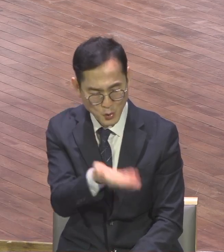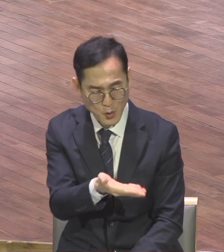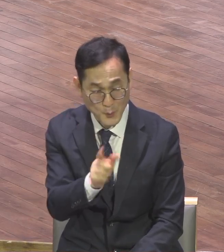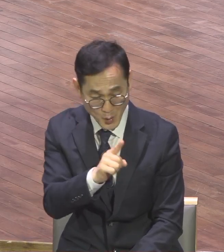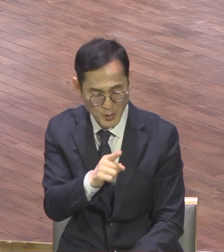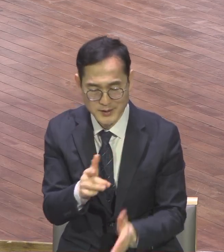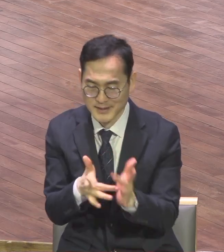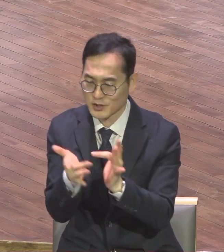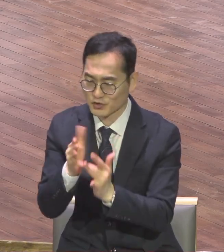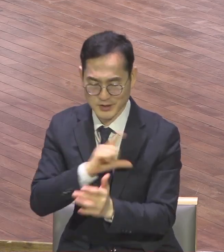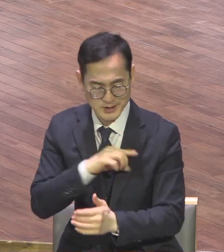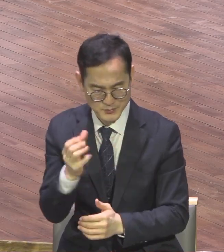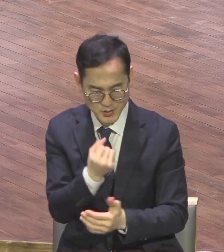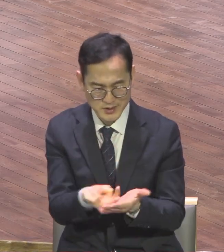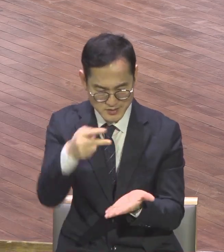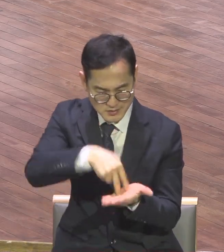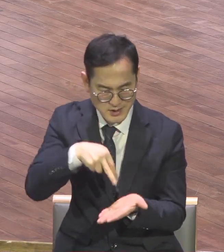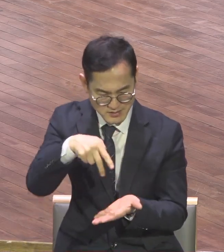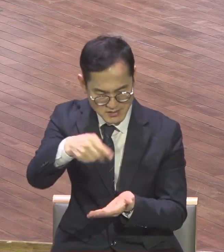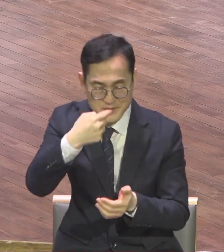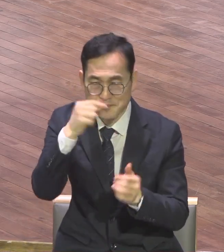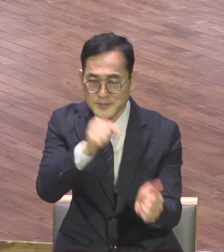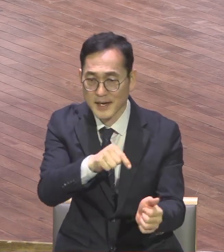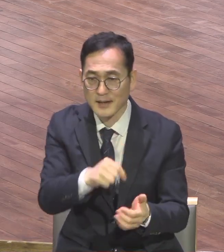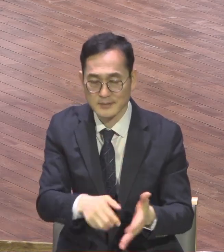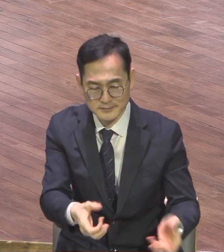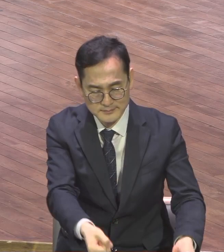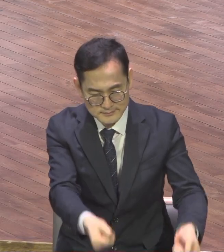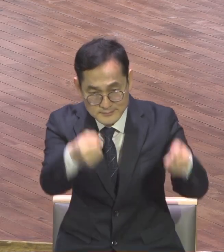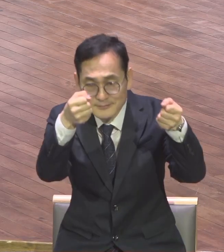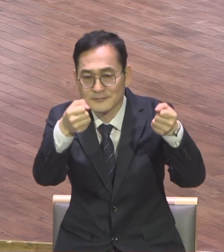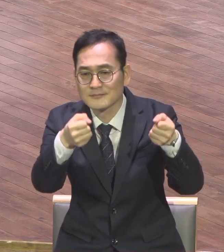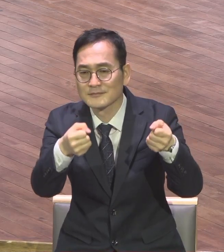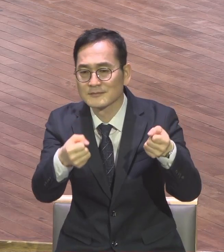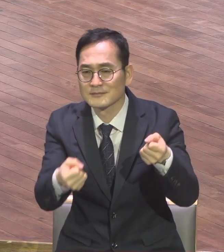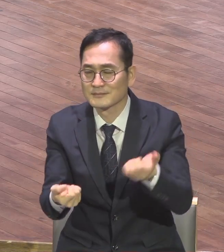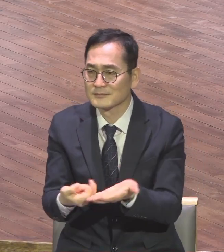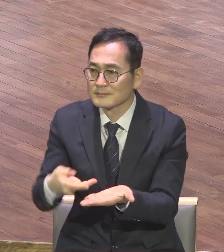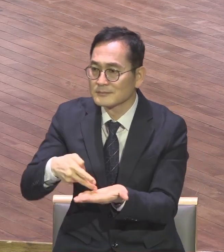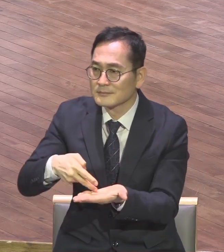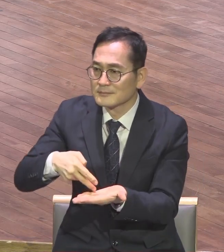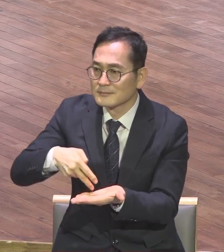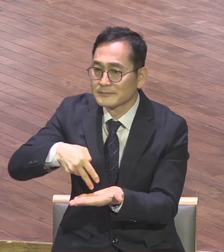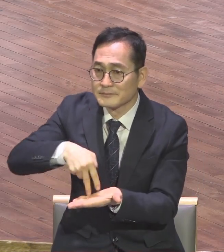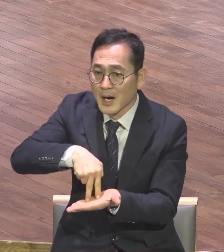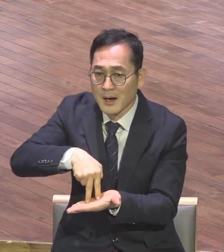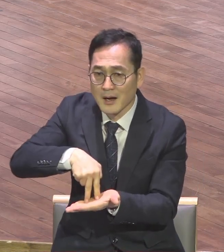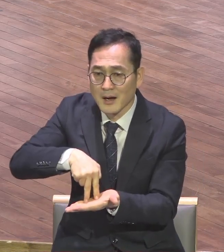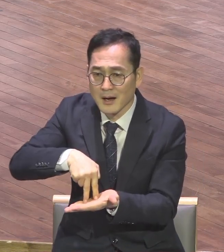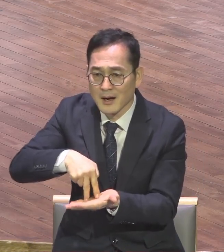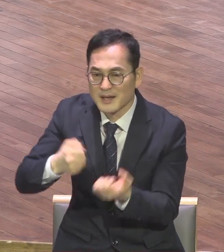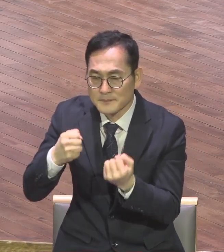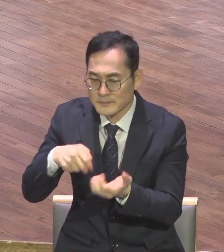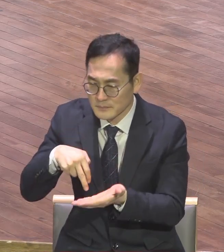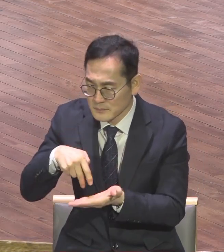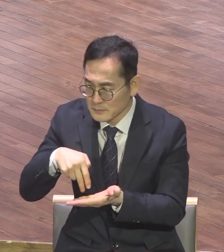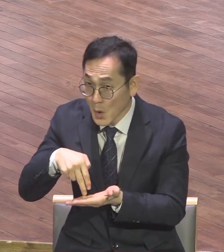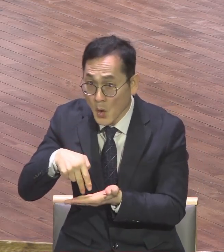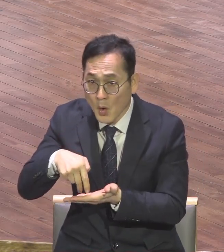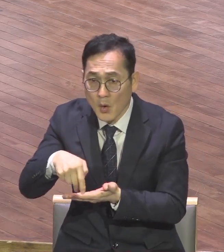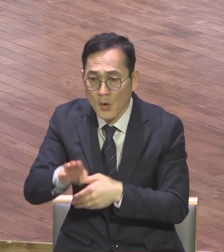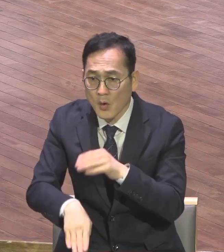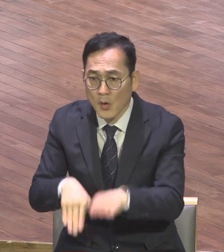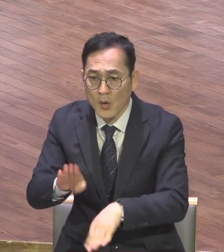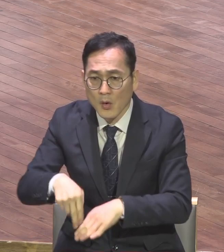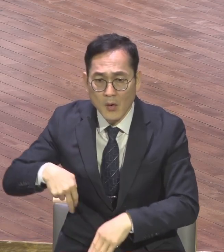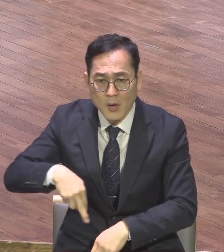주노니 나사렛 예수 그리스도의 이름으로 일어나 걸어라 하고 오른손을 잡아 일으키니 발과 발목이 곧 힘을 얻고 뛰어서서 걸으며 그들과